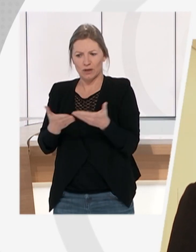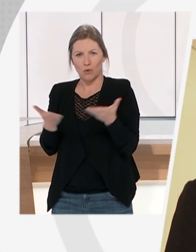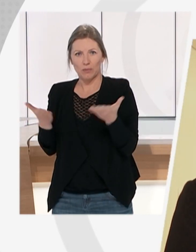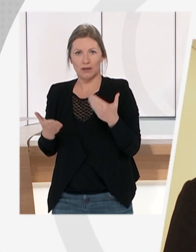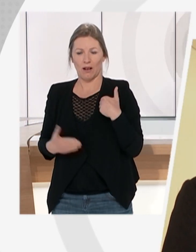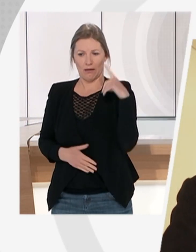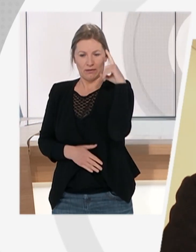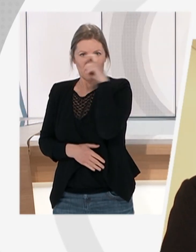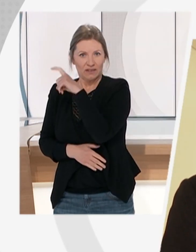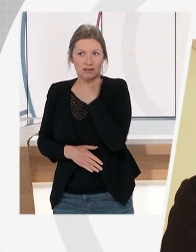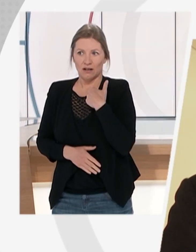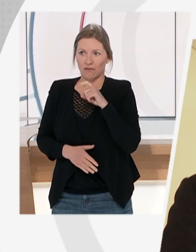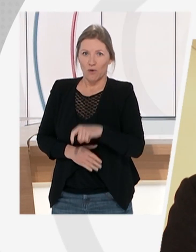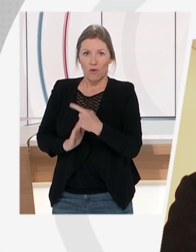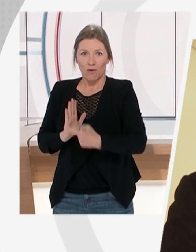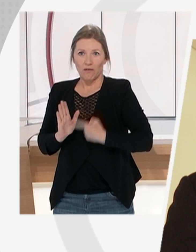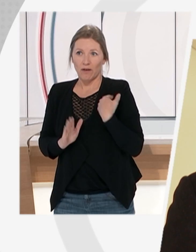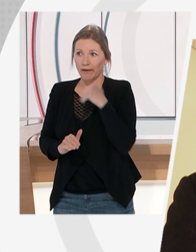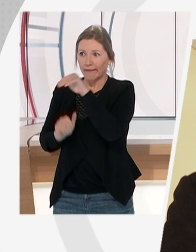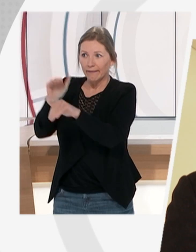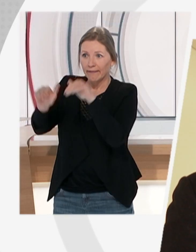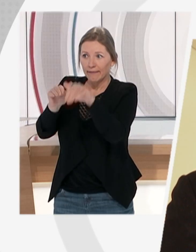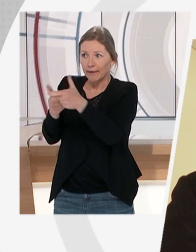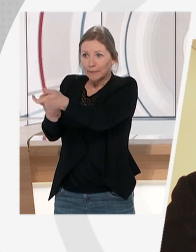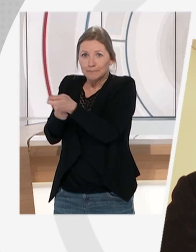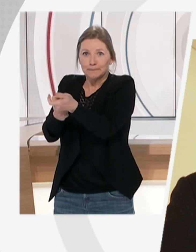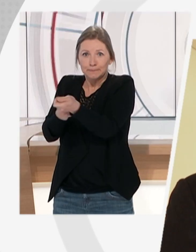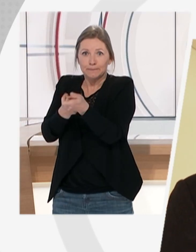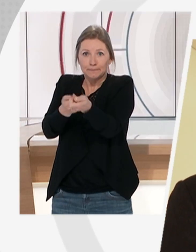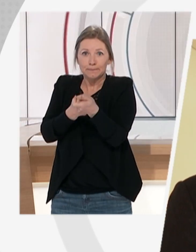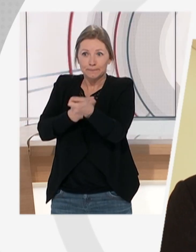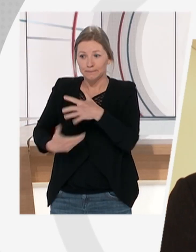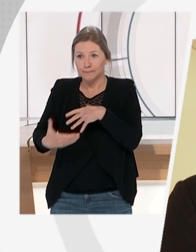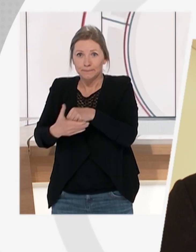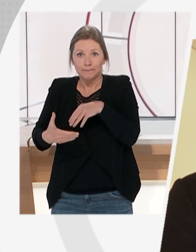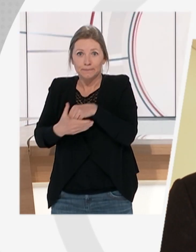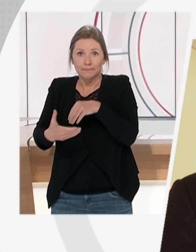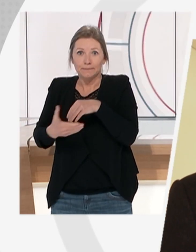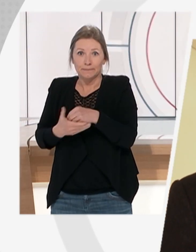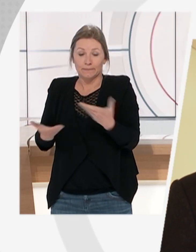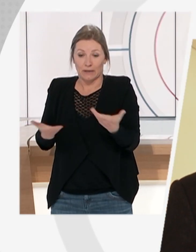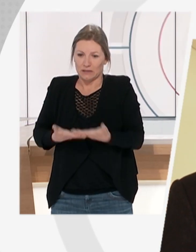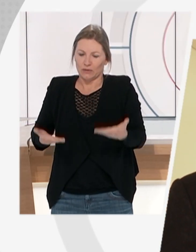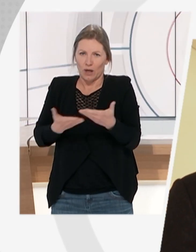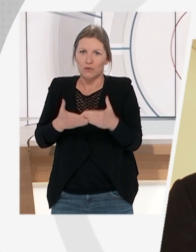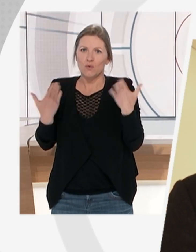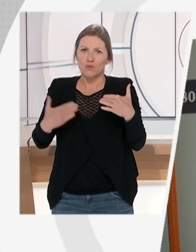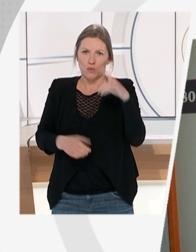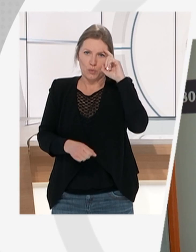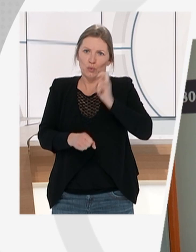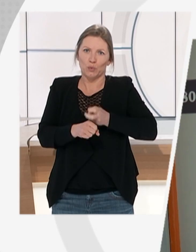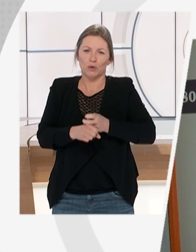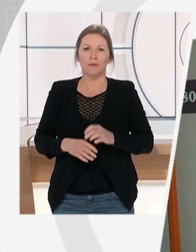retraite. Mais effectivement, on essaye de recruter encore plus de soignants parce que c'est une vraie difficulté